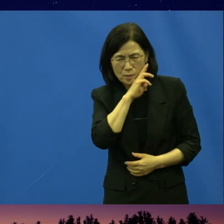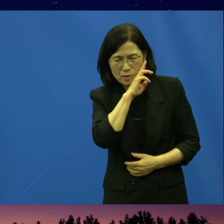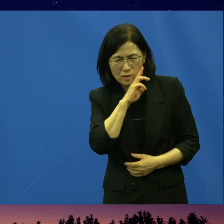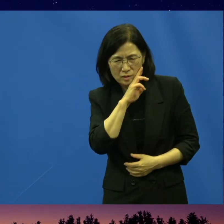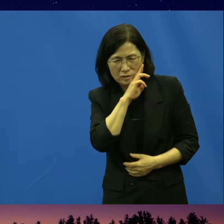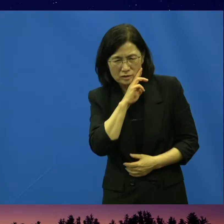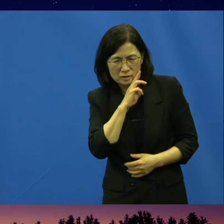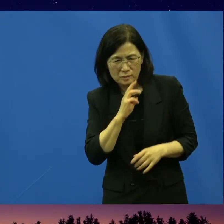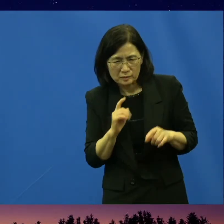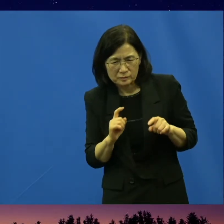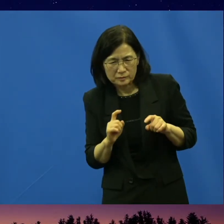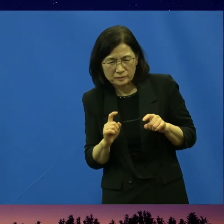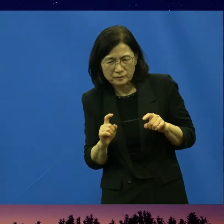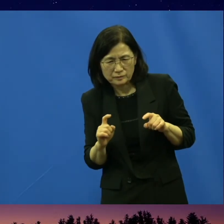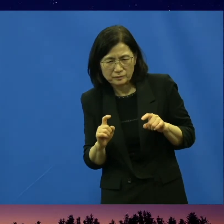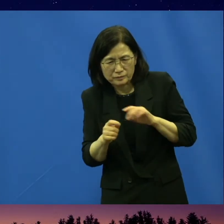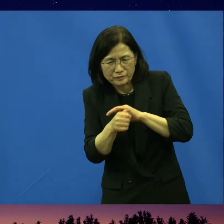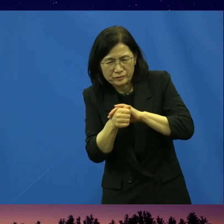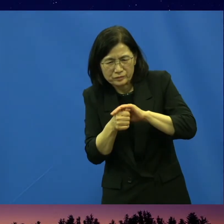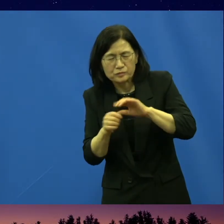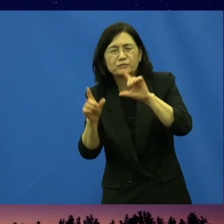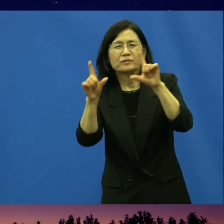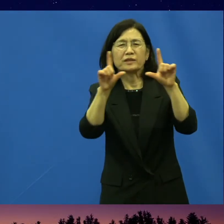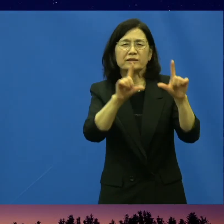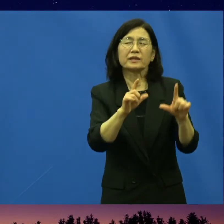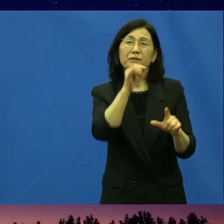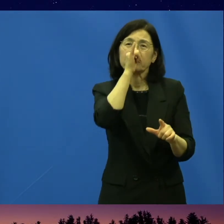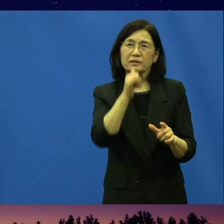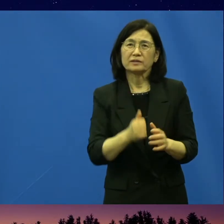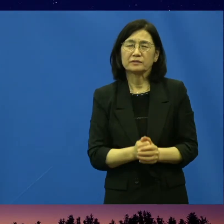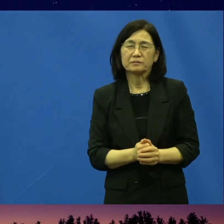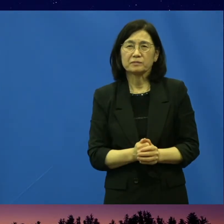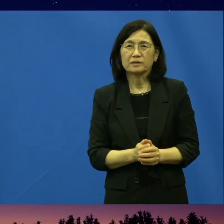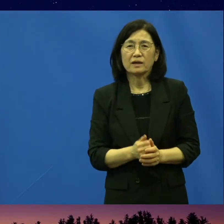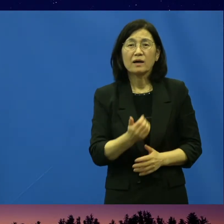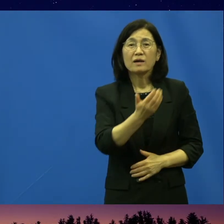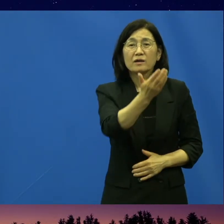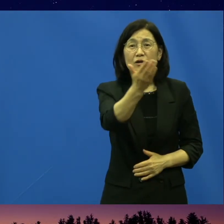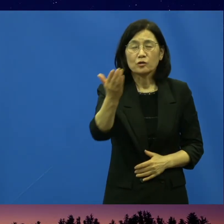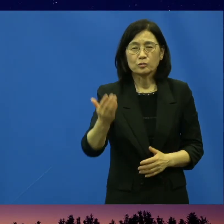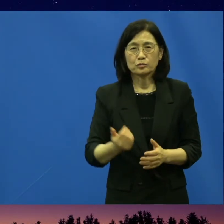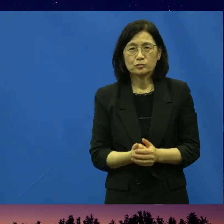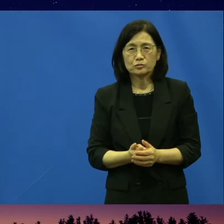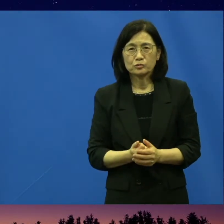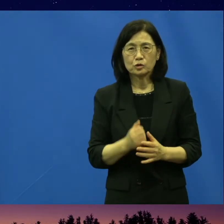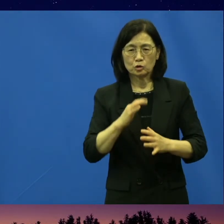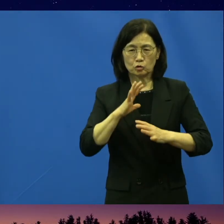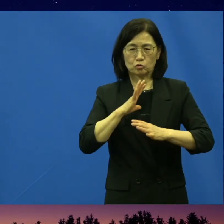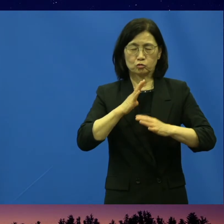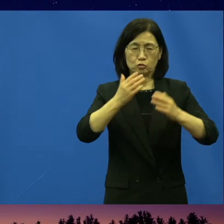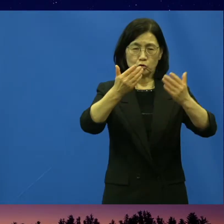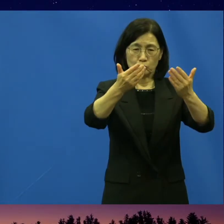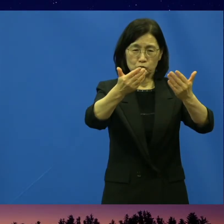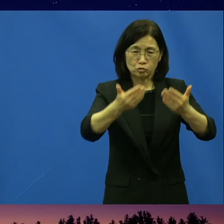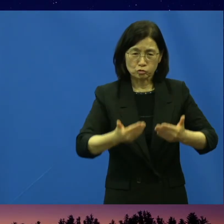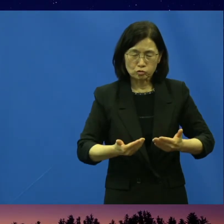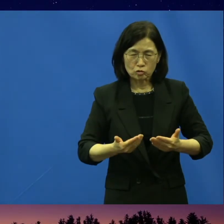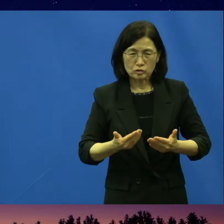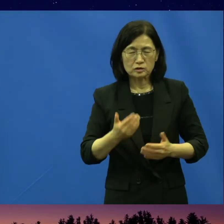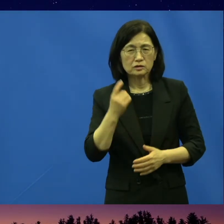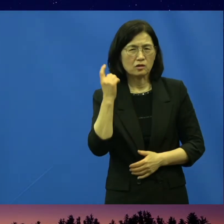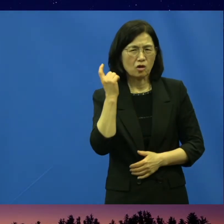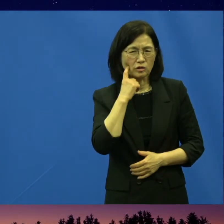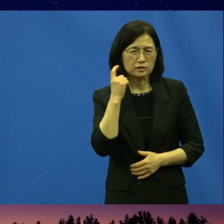사랑하는 성도들 우리가 분명히 하는 것은 두려움을 주는 것은 실체는 아닙니다.